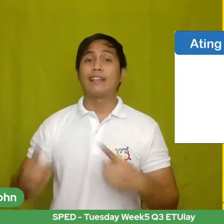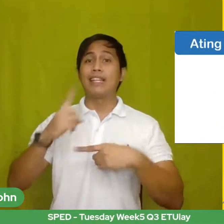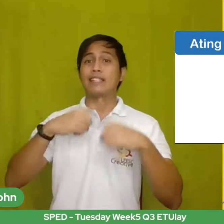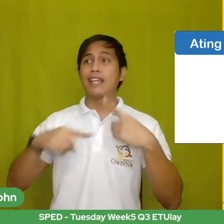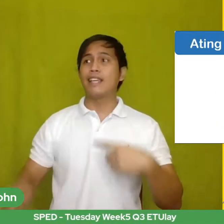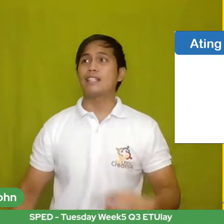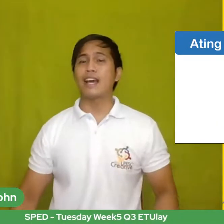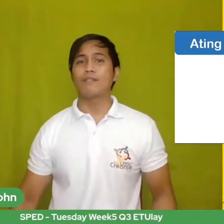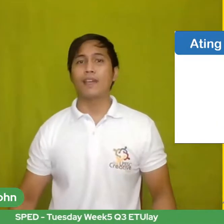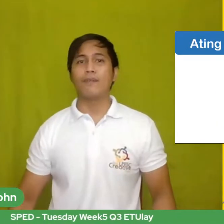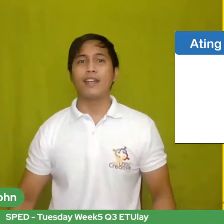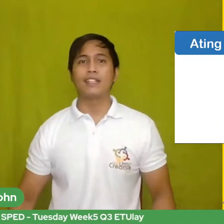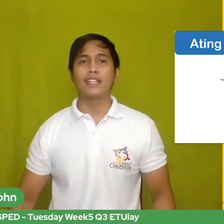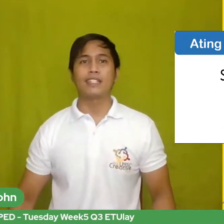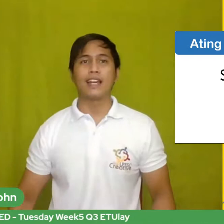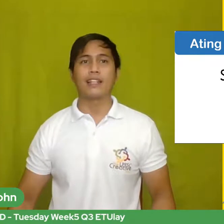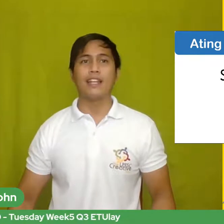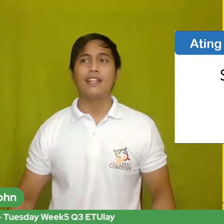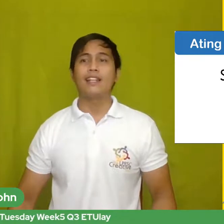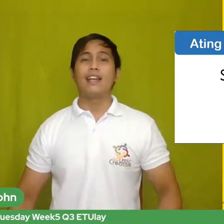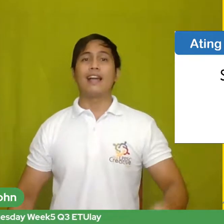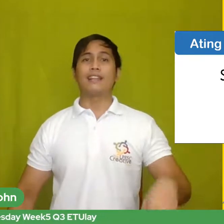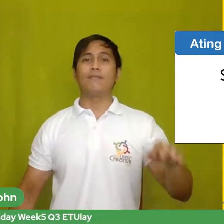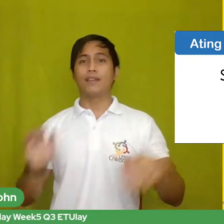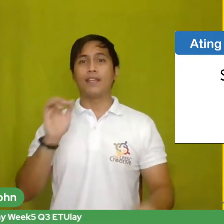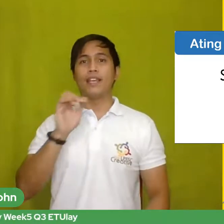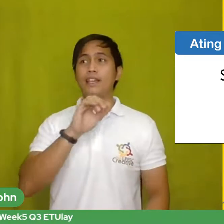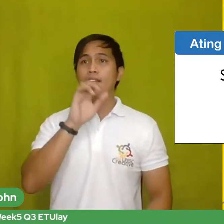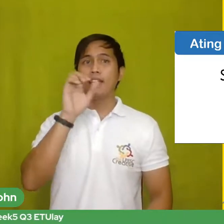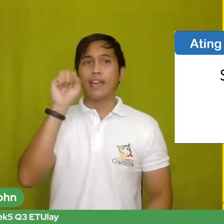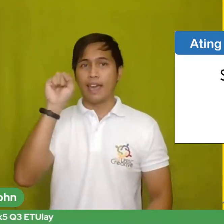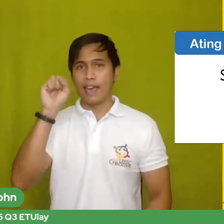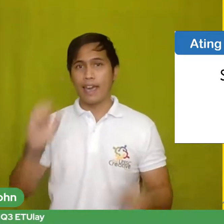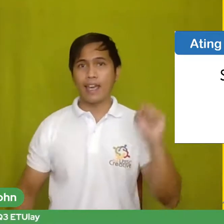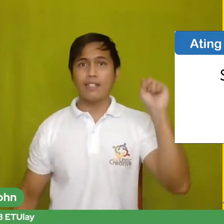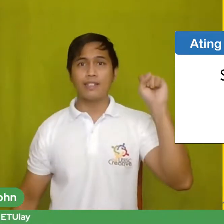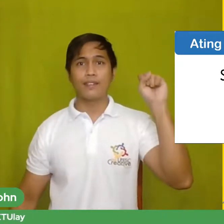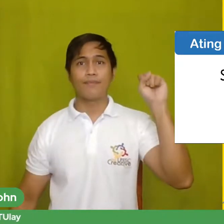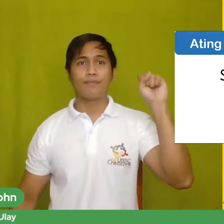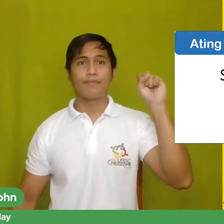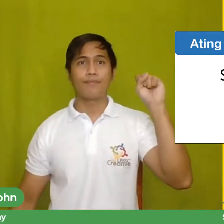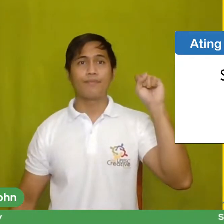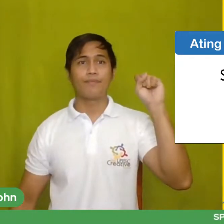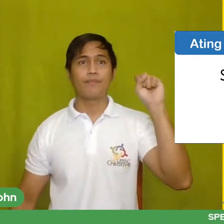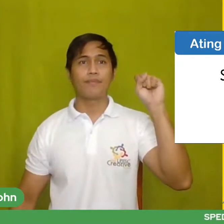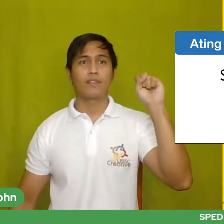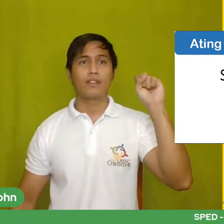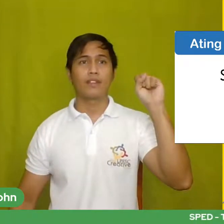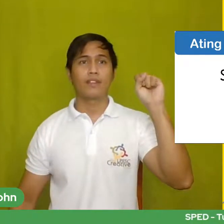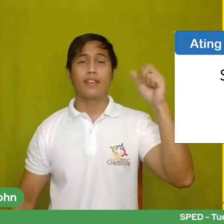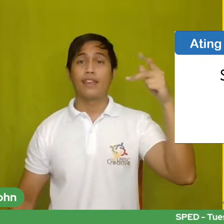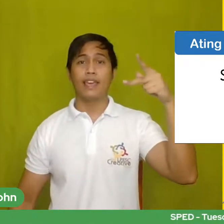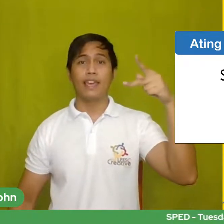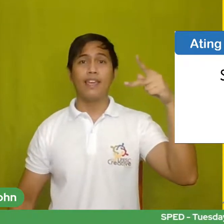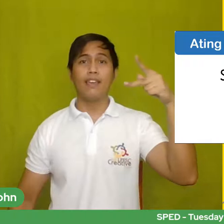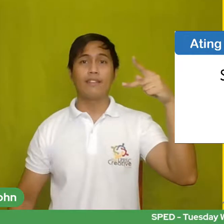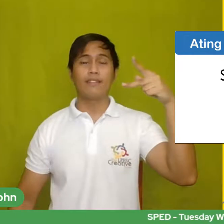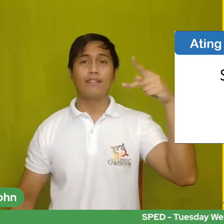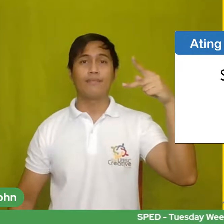Ating isenyas at baybay, na senyas na natin. Ating baybayin, S, K,